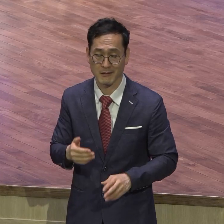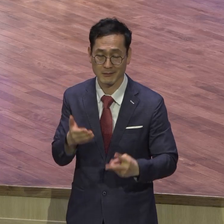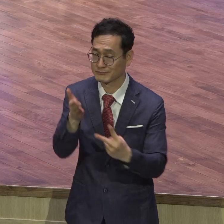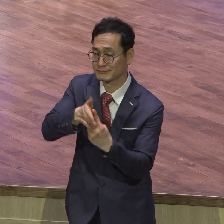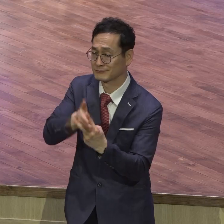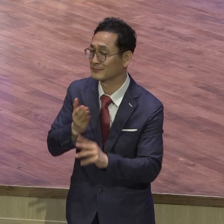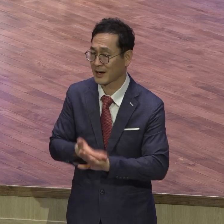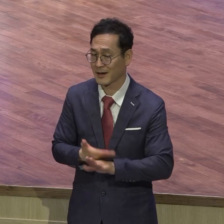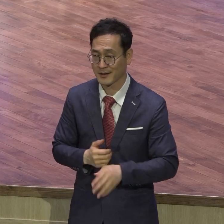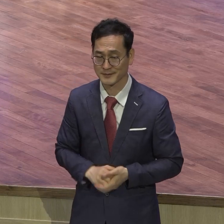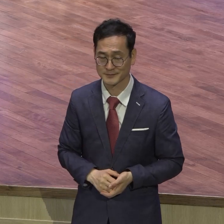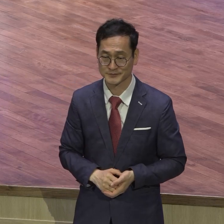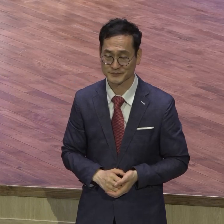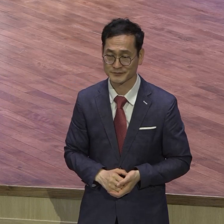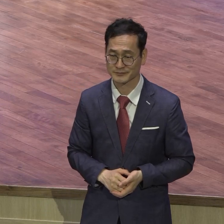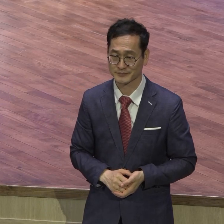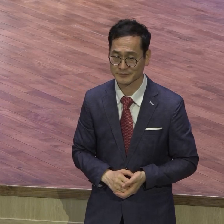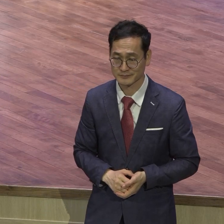그 이유가 뭐냐